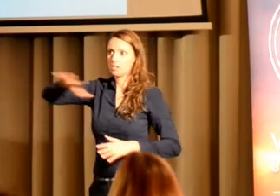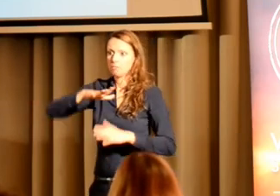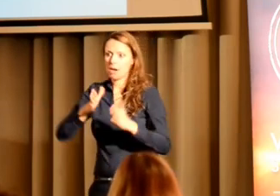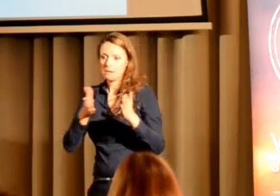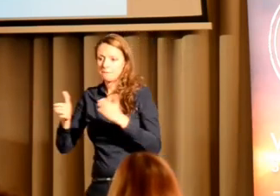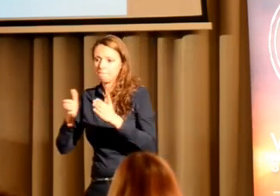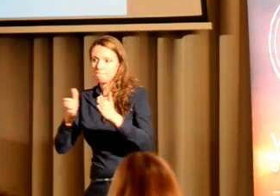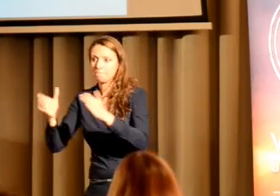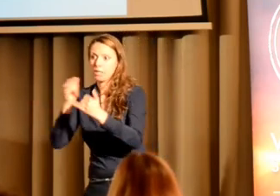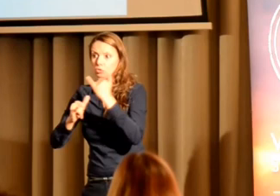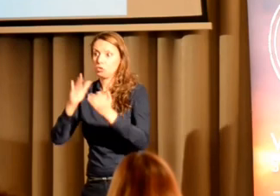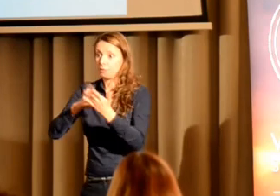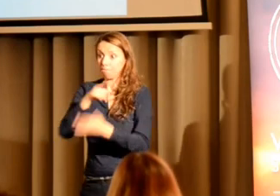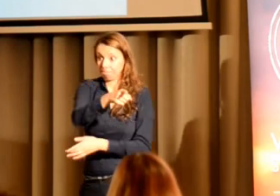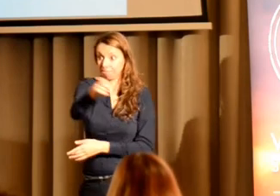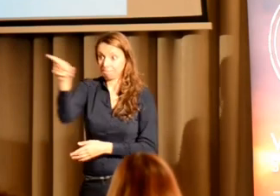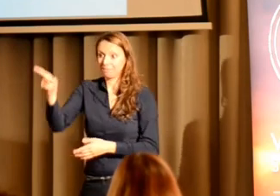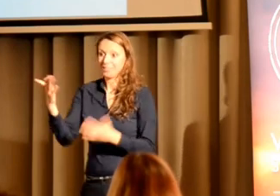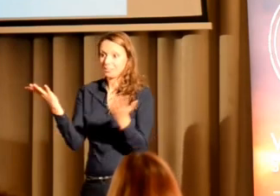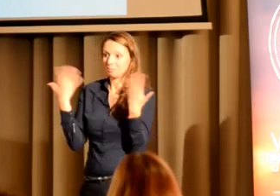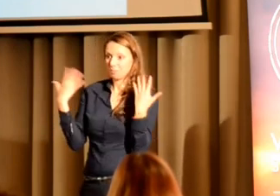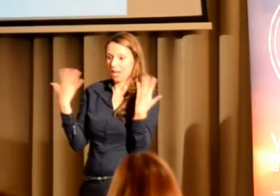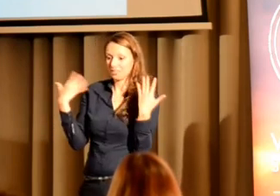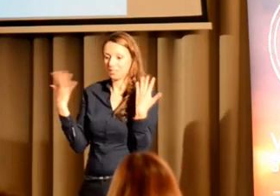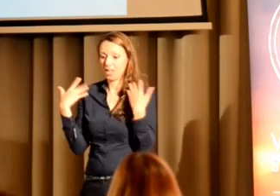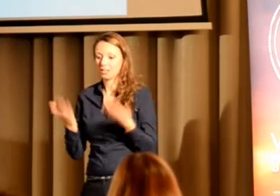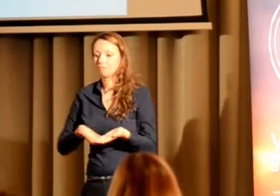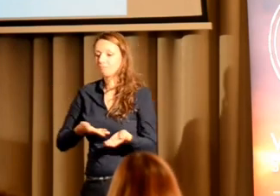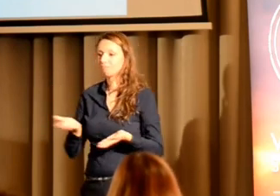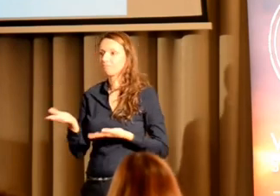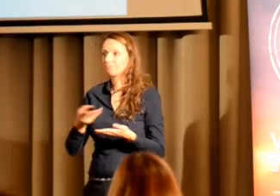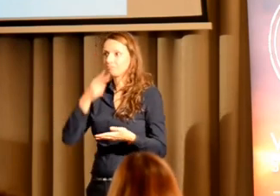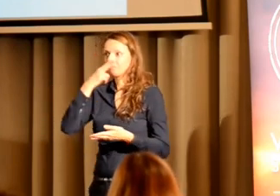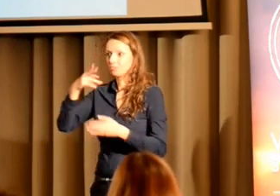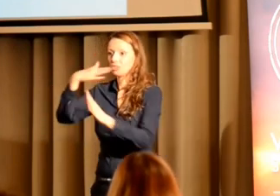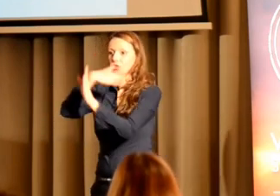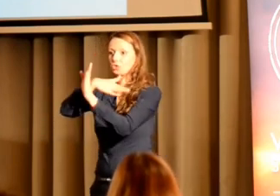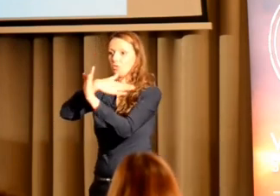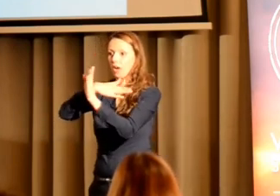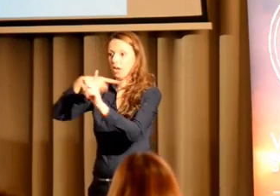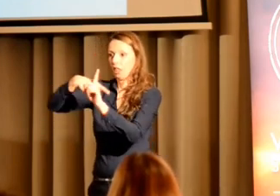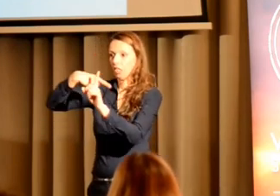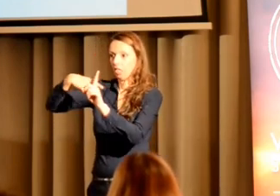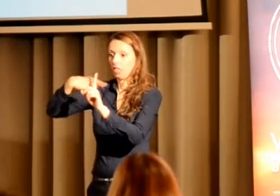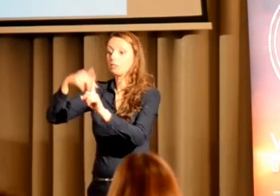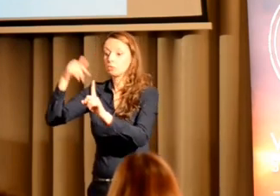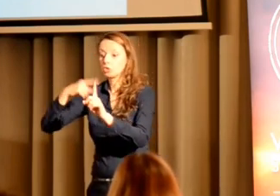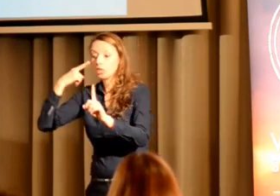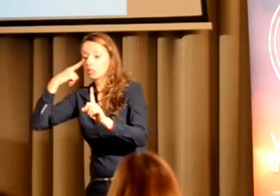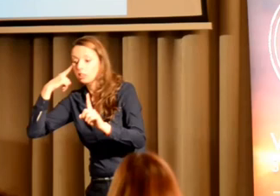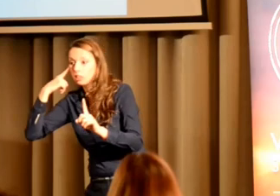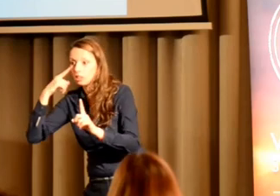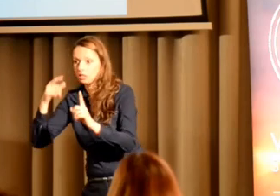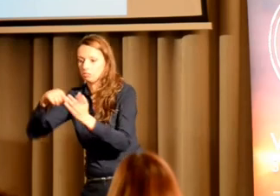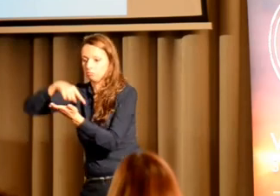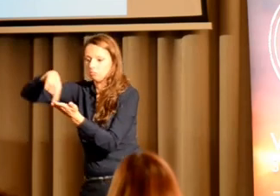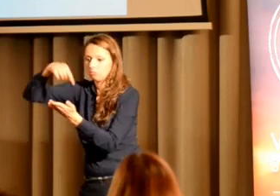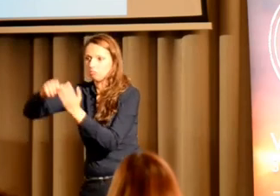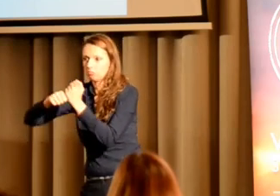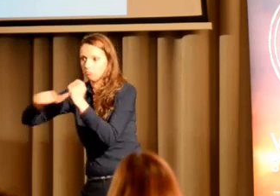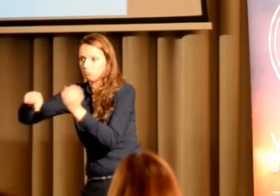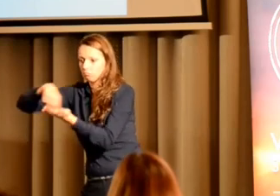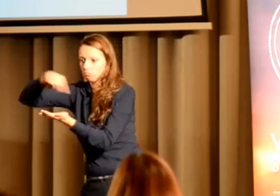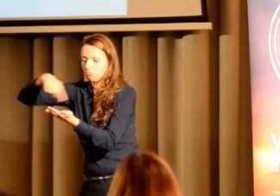spacer, to przyjrzyjcie się szczególnie skrzyżowaniom. Być może zobaczycie odchody leżące na środku, albo nawet na jakimś